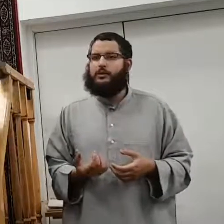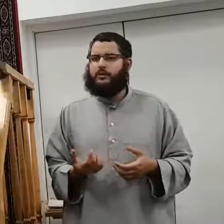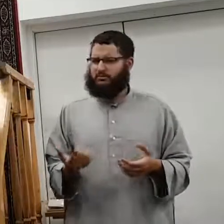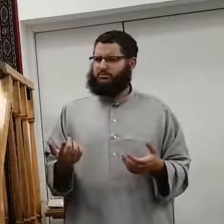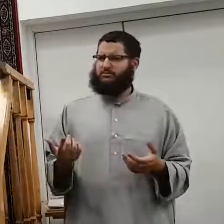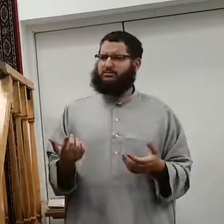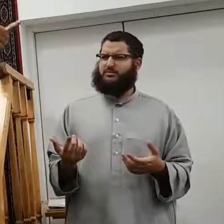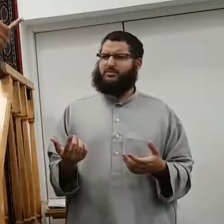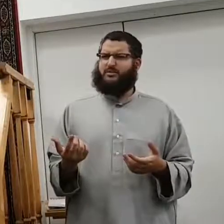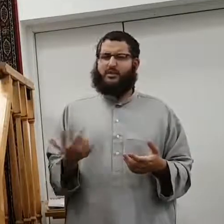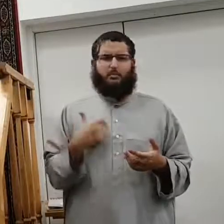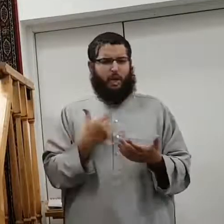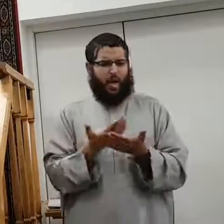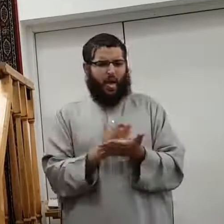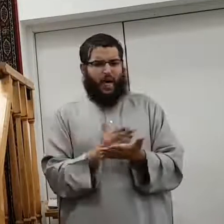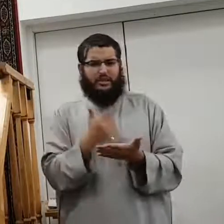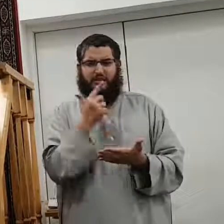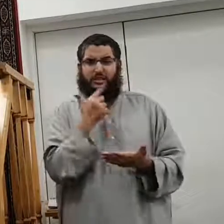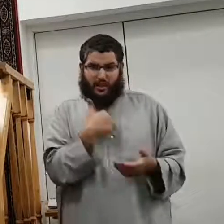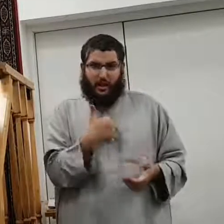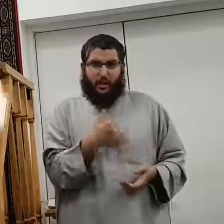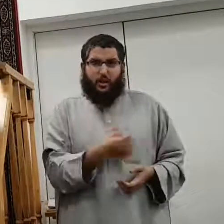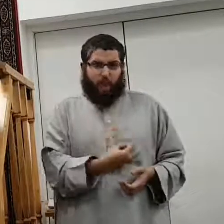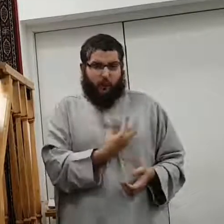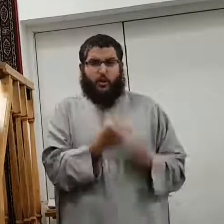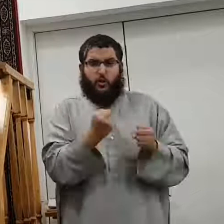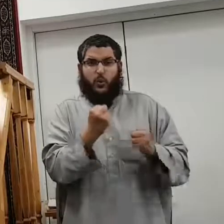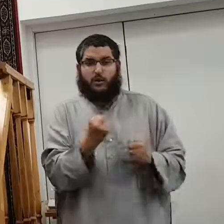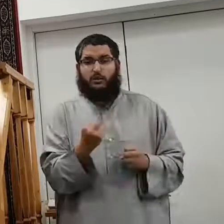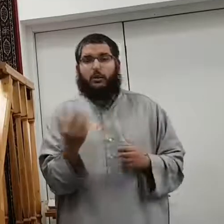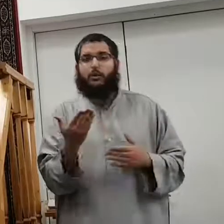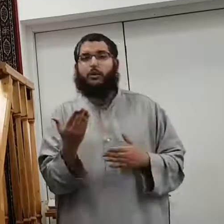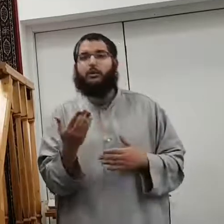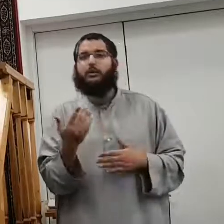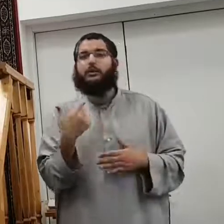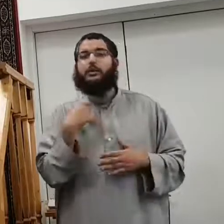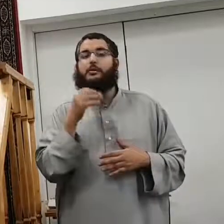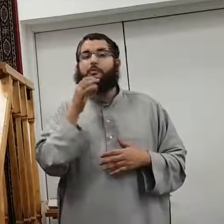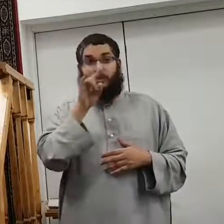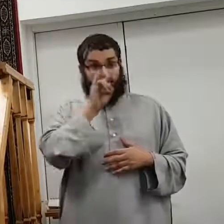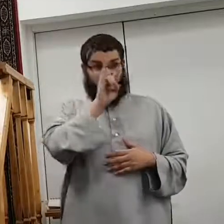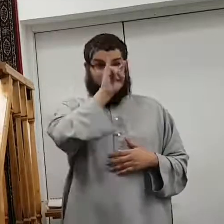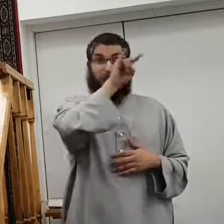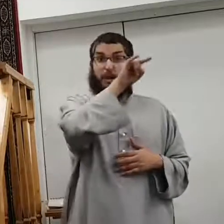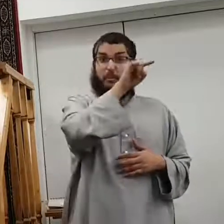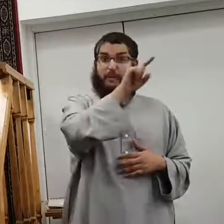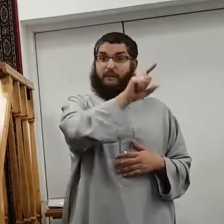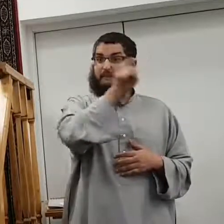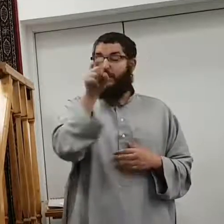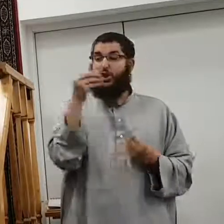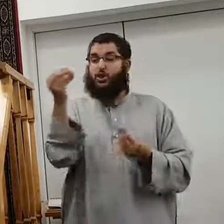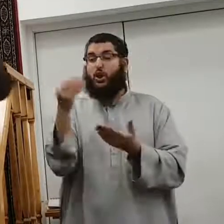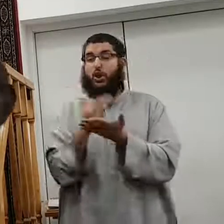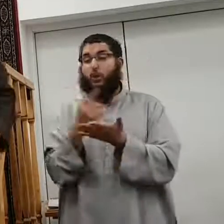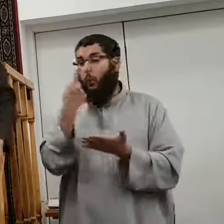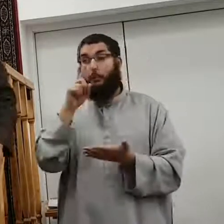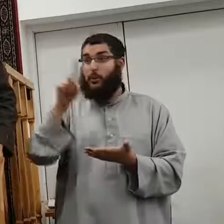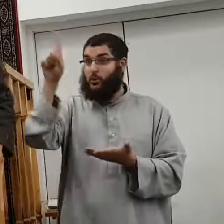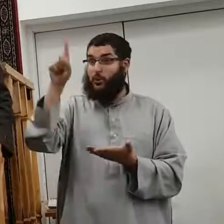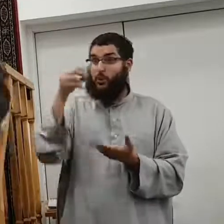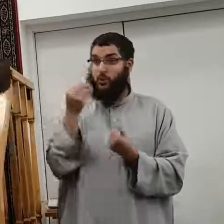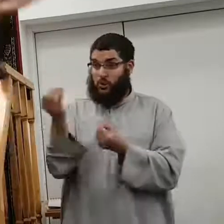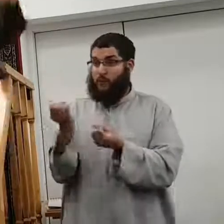vas me dire, mais comment ça? Des doutes prouvent que ta foi est solide. Comment ça se fait? Bah, est-ce qu'un shaitan vient faire douter quelqu'un qui ne croit pas en